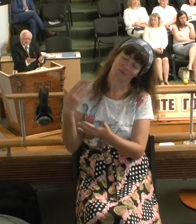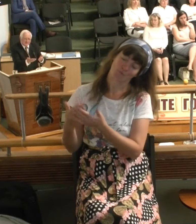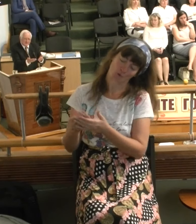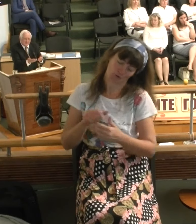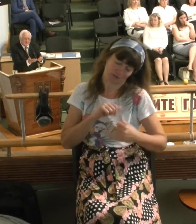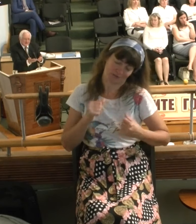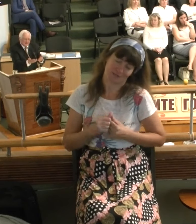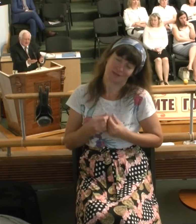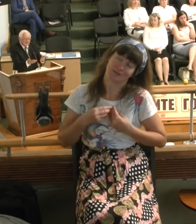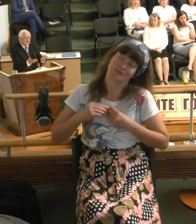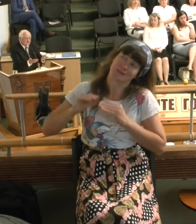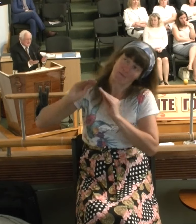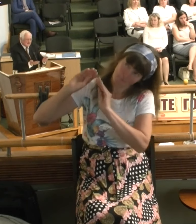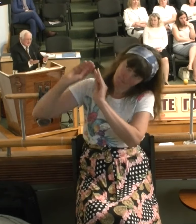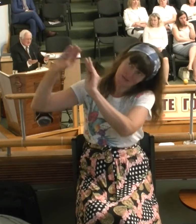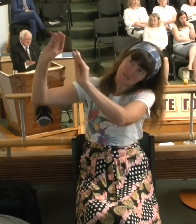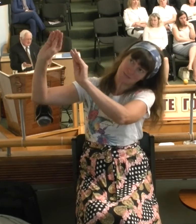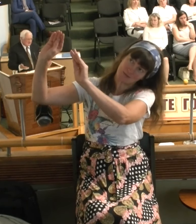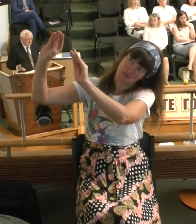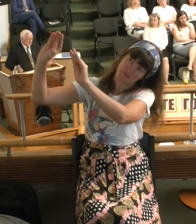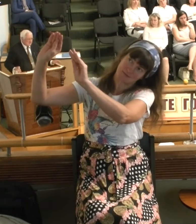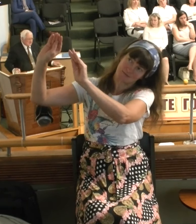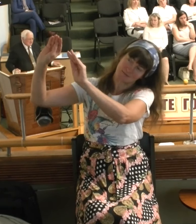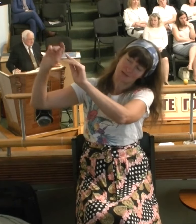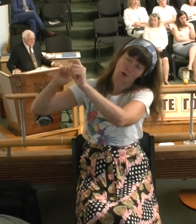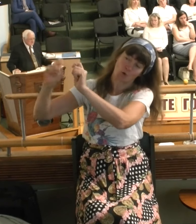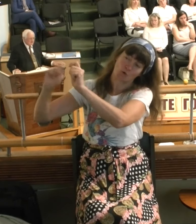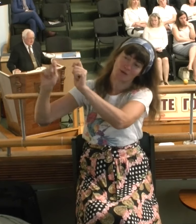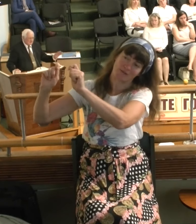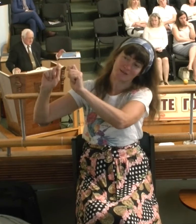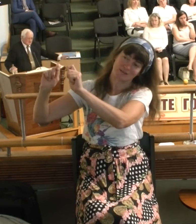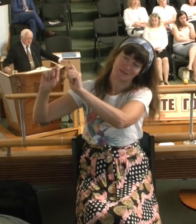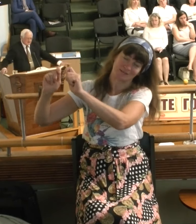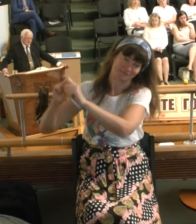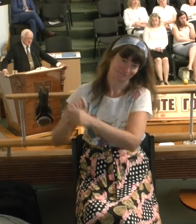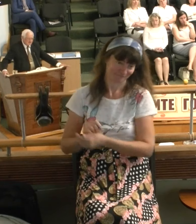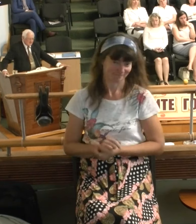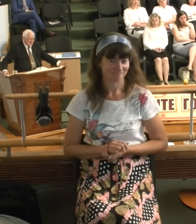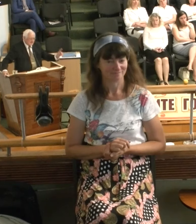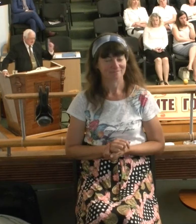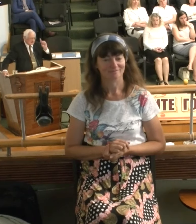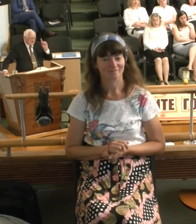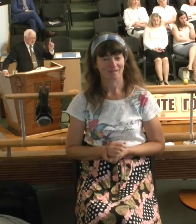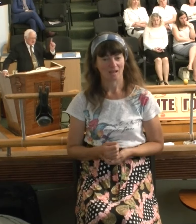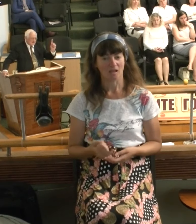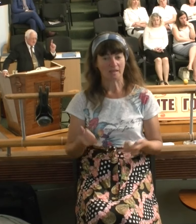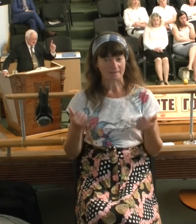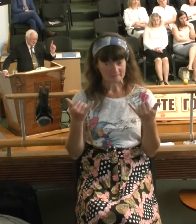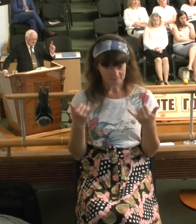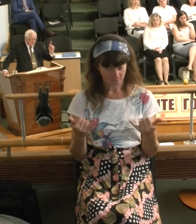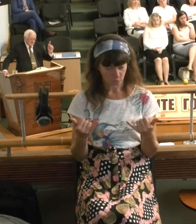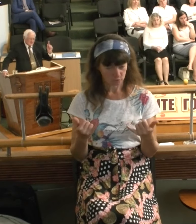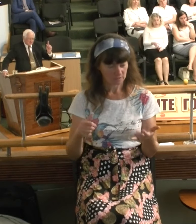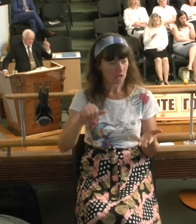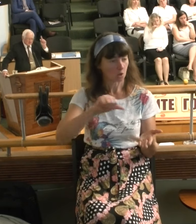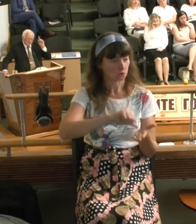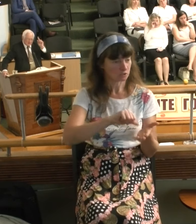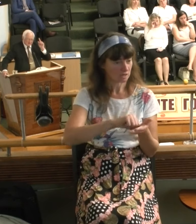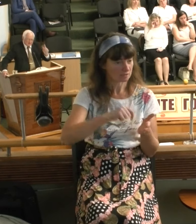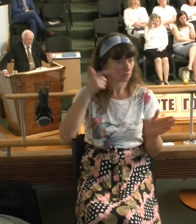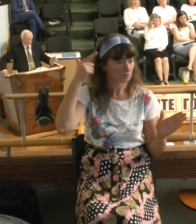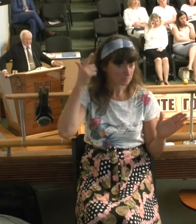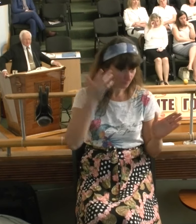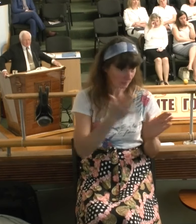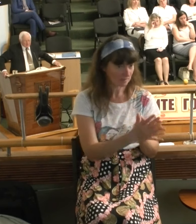оно сердце Божие, владей. Сегодня мы можем участвовать с сознанием, что нам